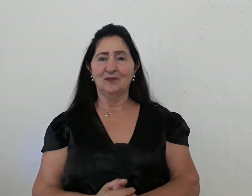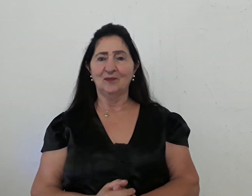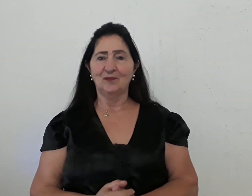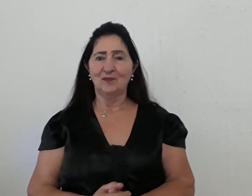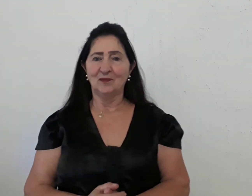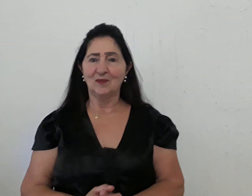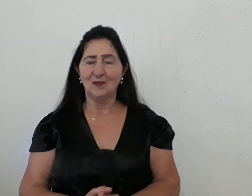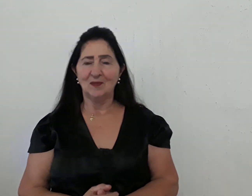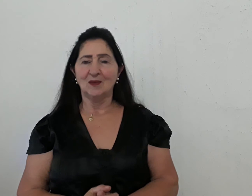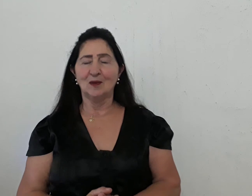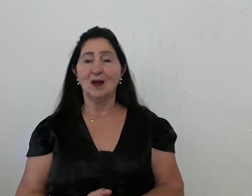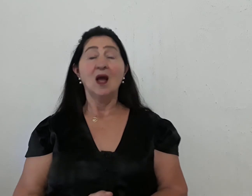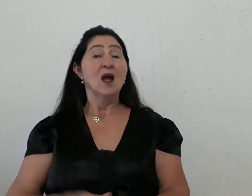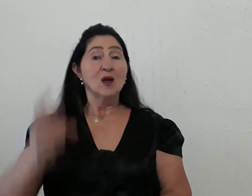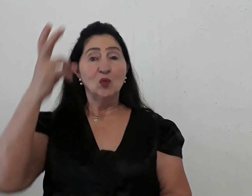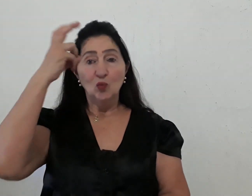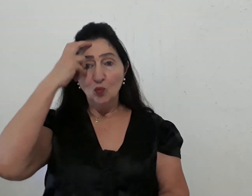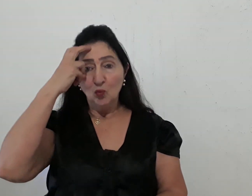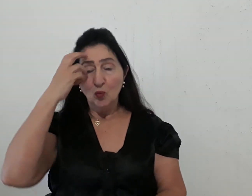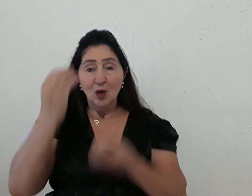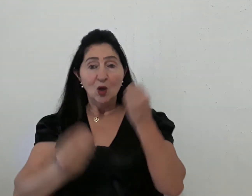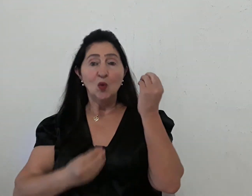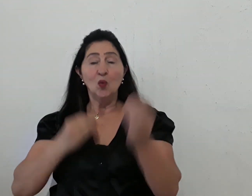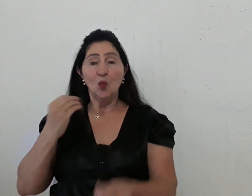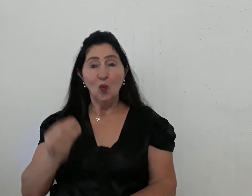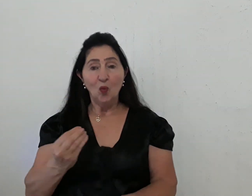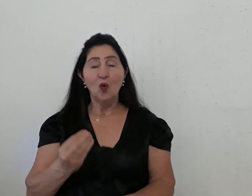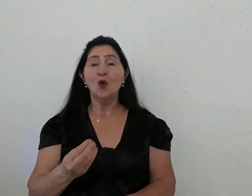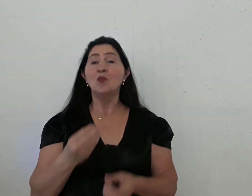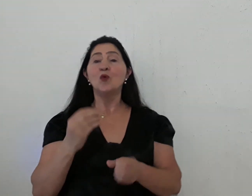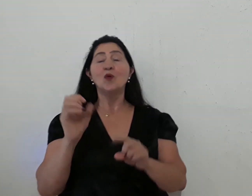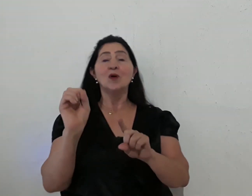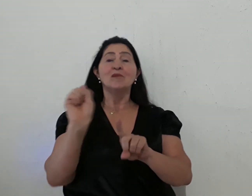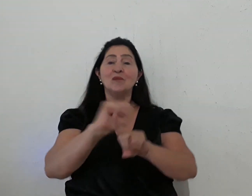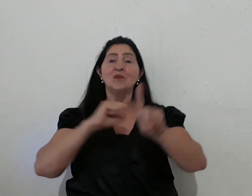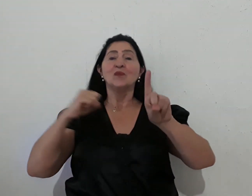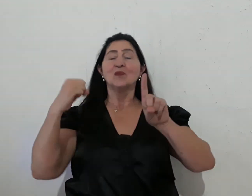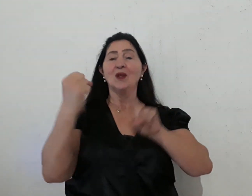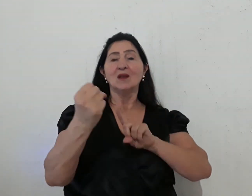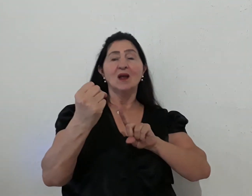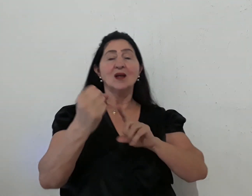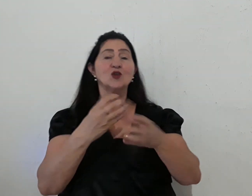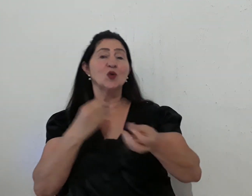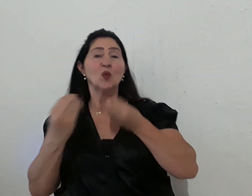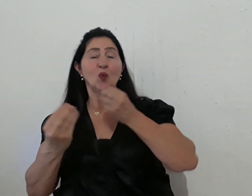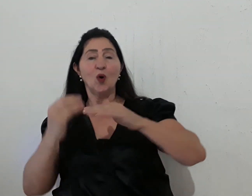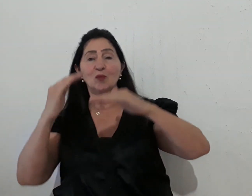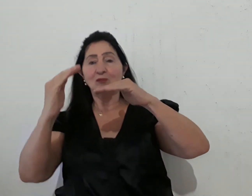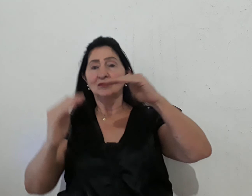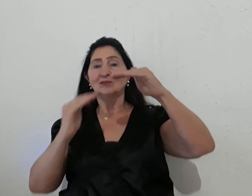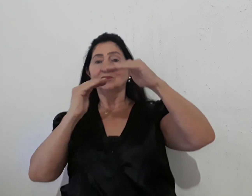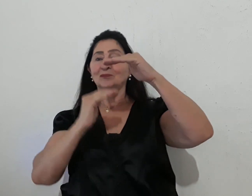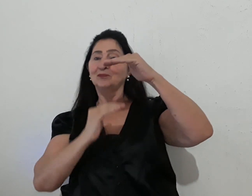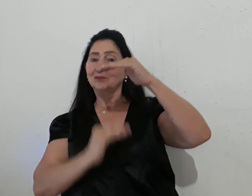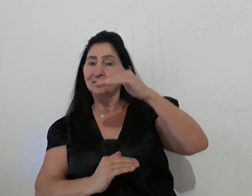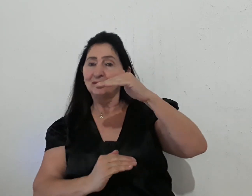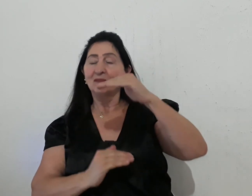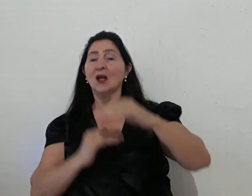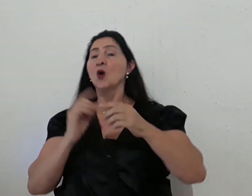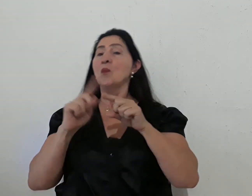E a cultura depende da faixa socioeconômica em que se situa a pessoa, pois a formação e